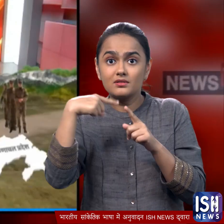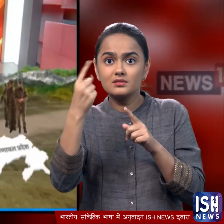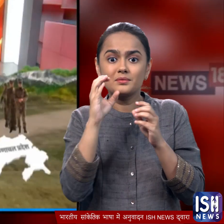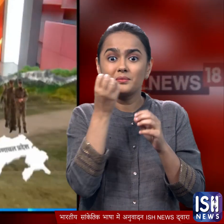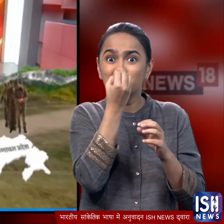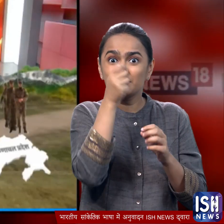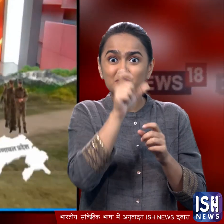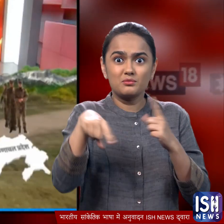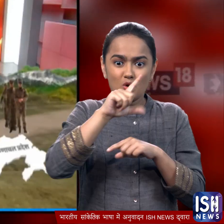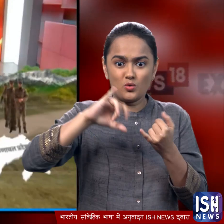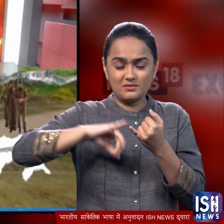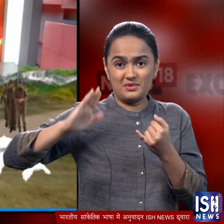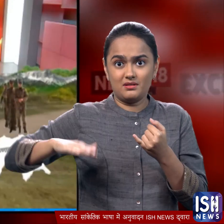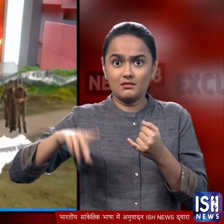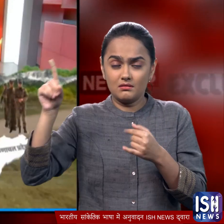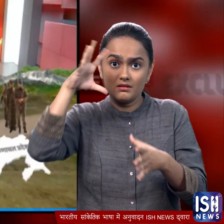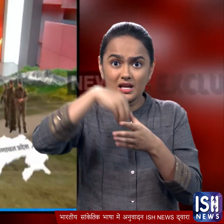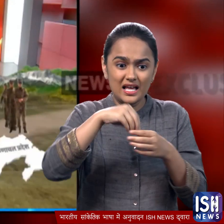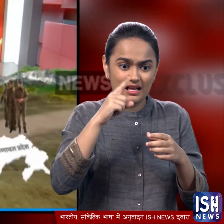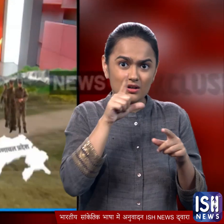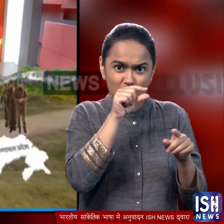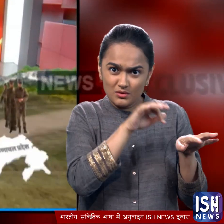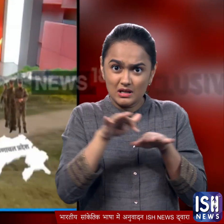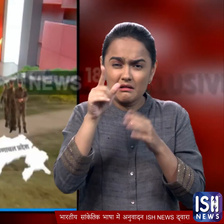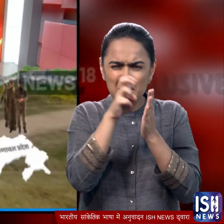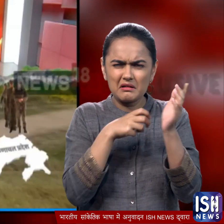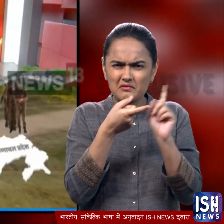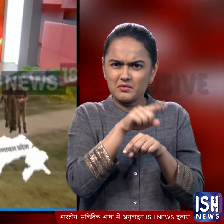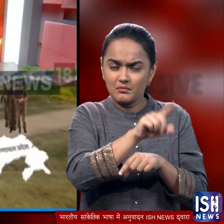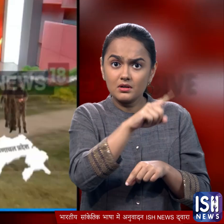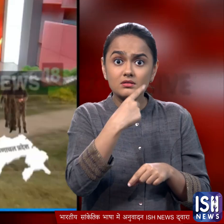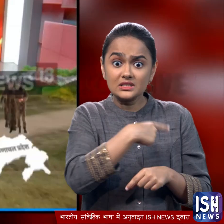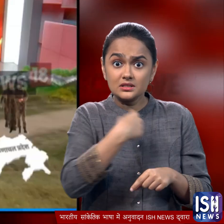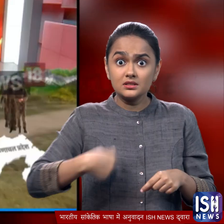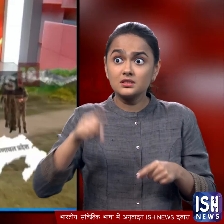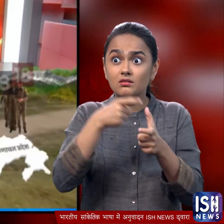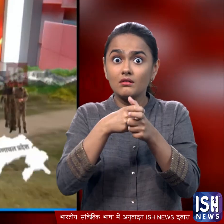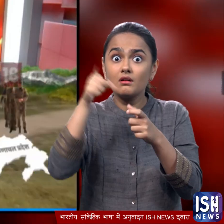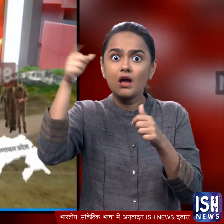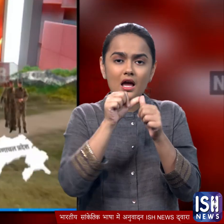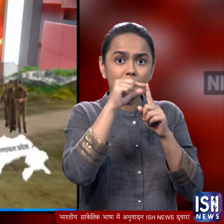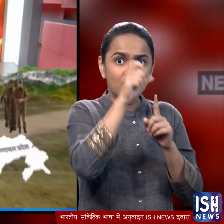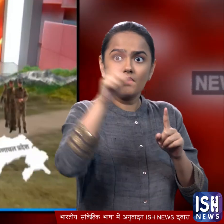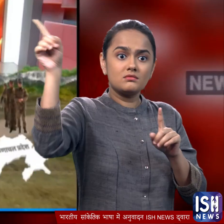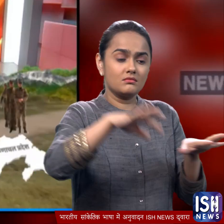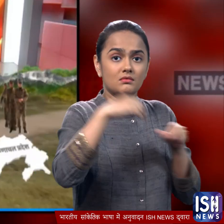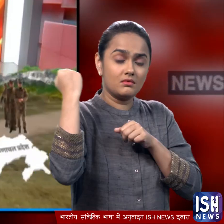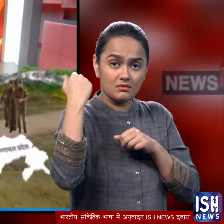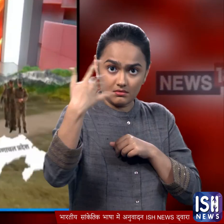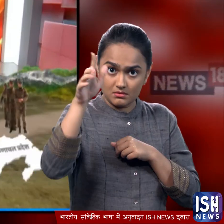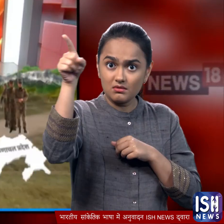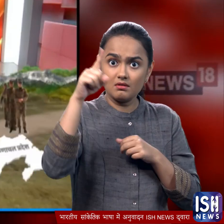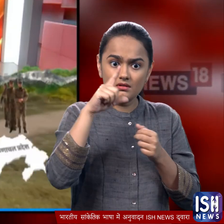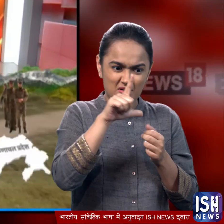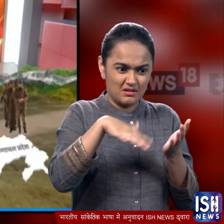से बीजेपी के लोकसभा सांसद तापिर गाओ ने ट्विटर पर लिखा है कि चीन की सेना ने 2 दिन पहले अरुणाचल प्रदेश के लुंगता